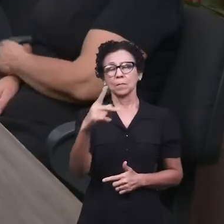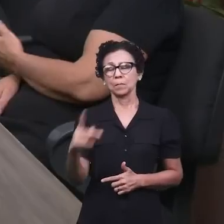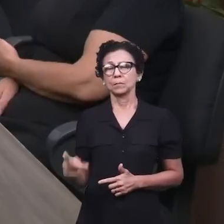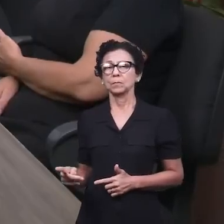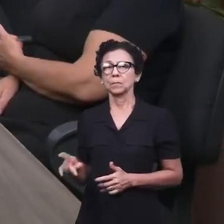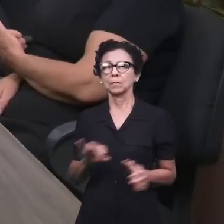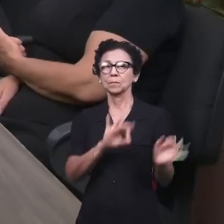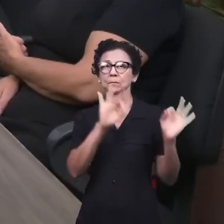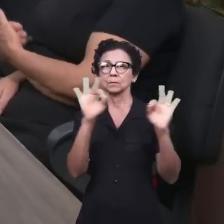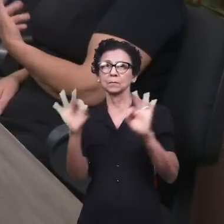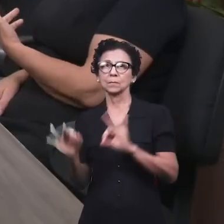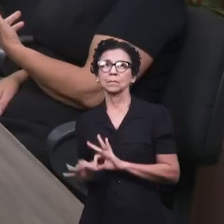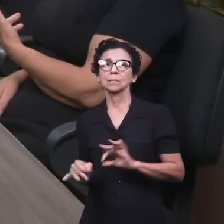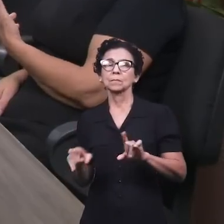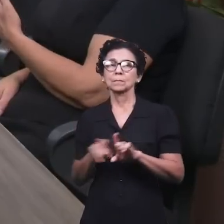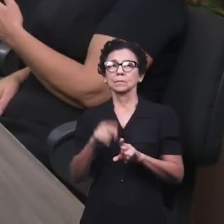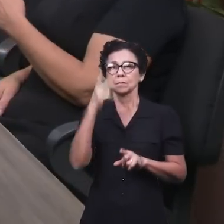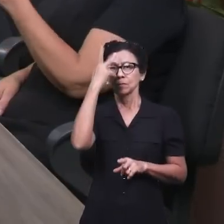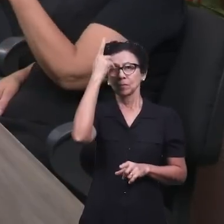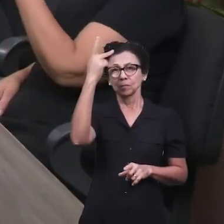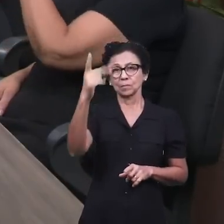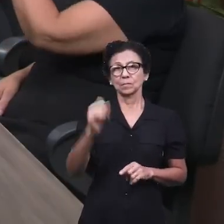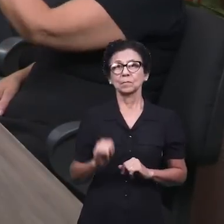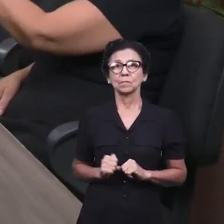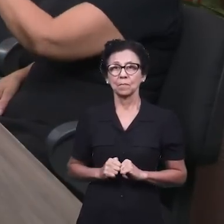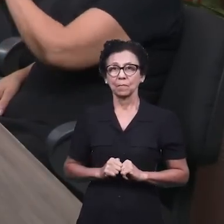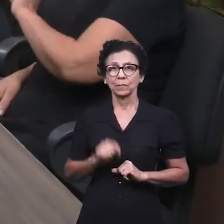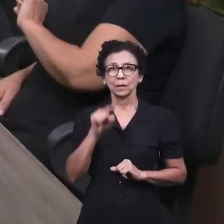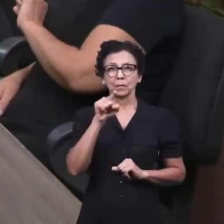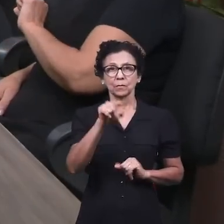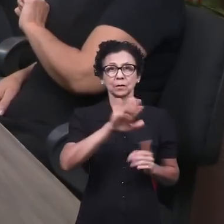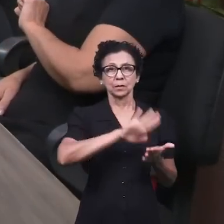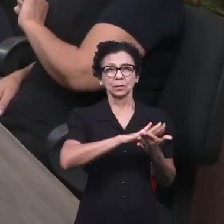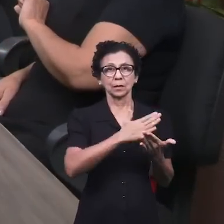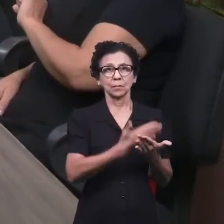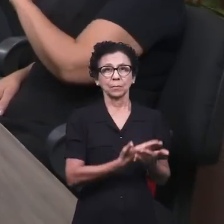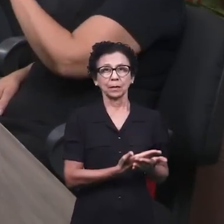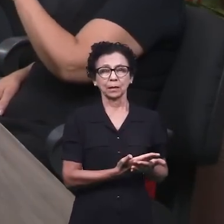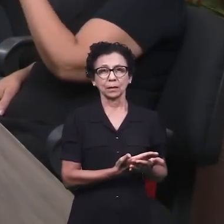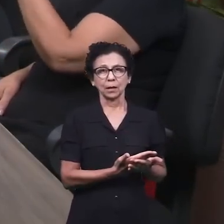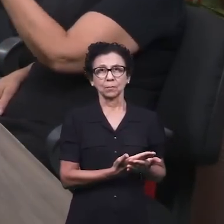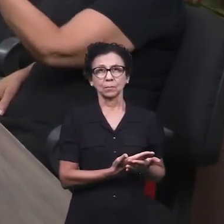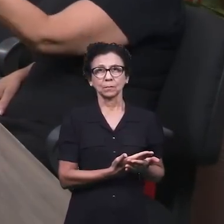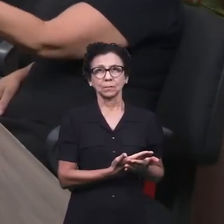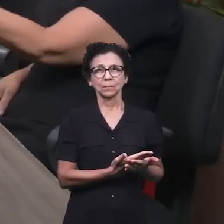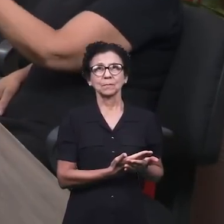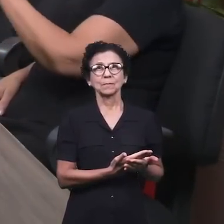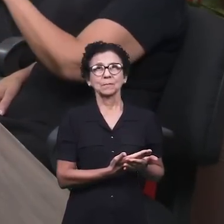Priscila, é interessante porque você interpreta de acordo com o seu público-alvo. Isso aí, também. Se você tem um